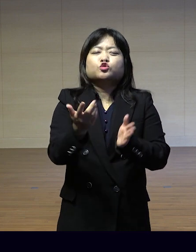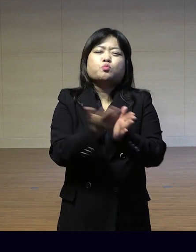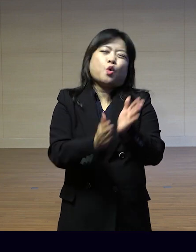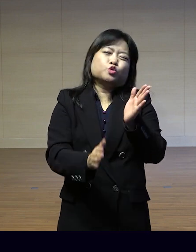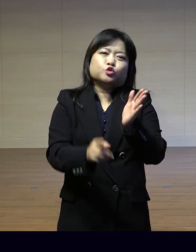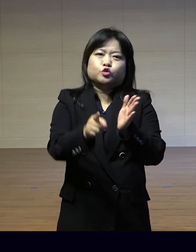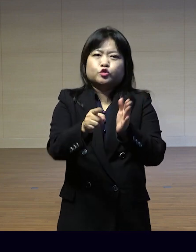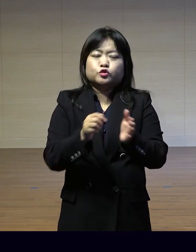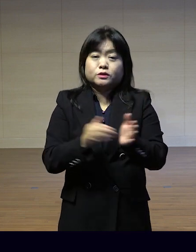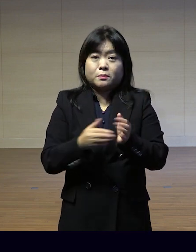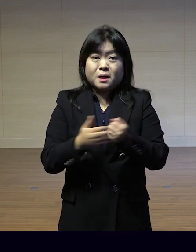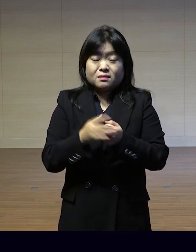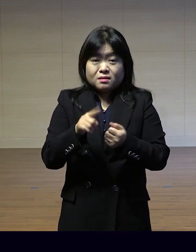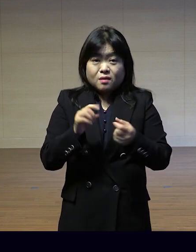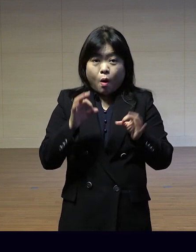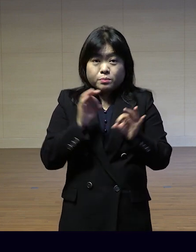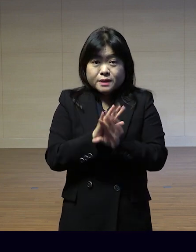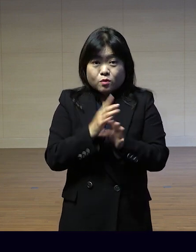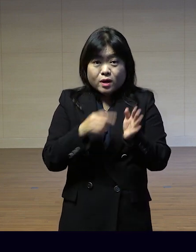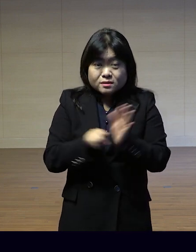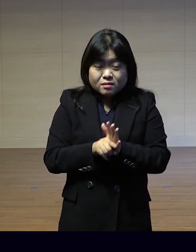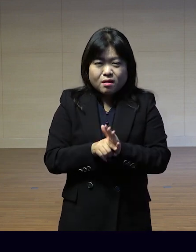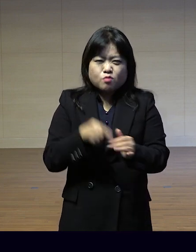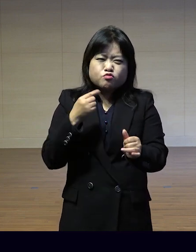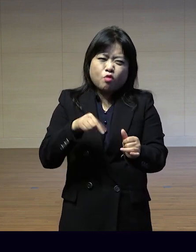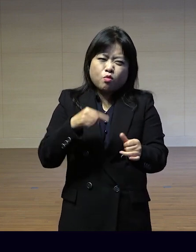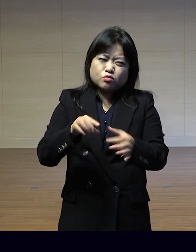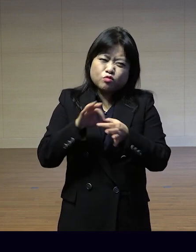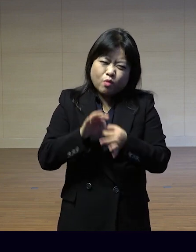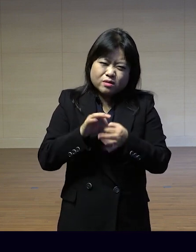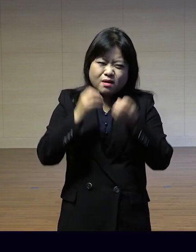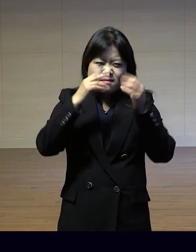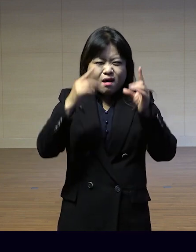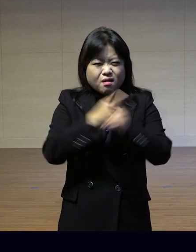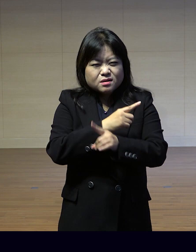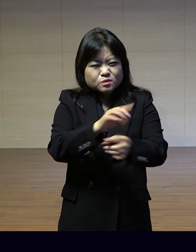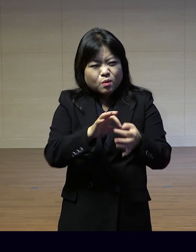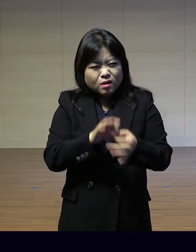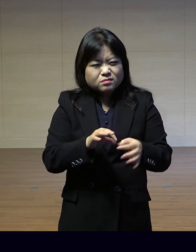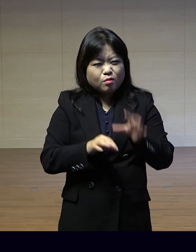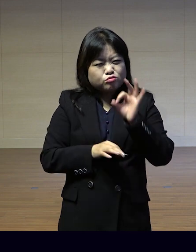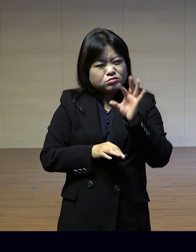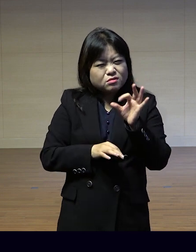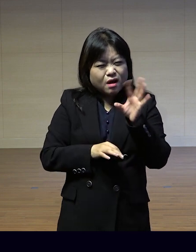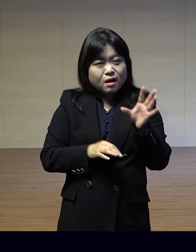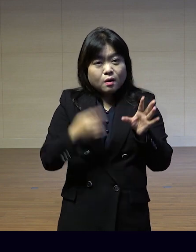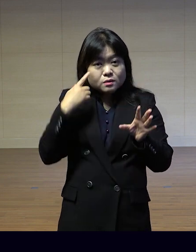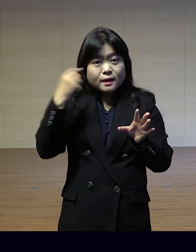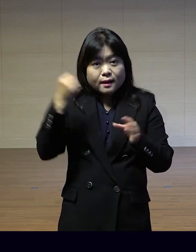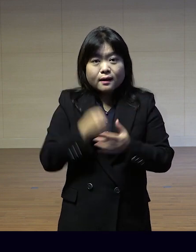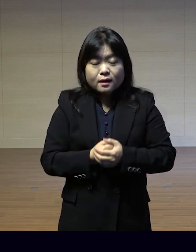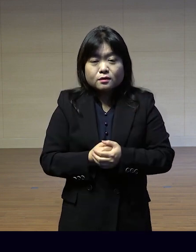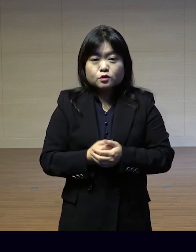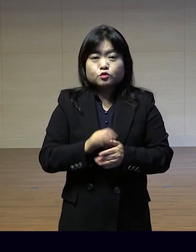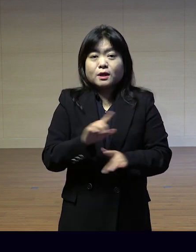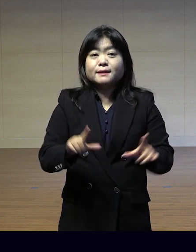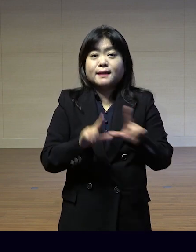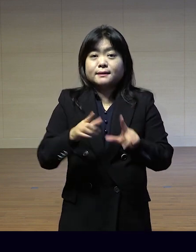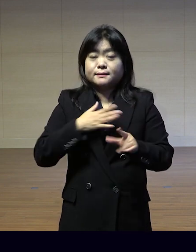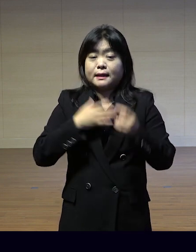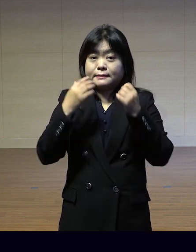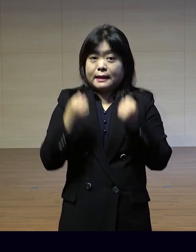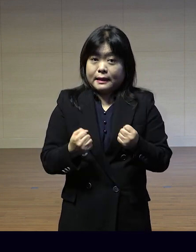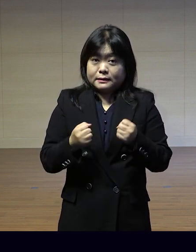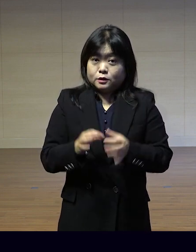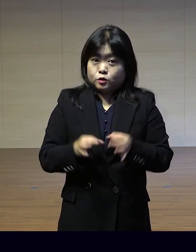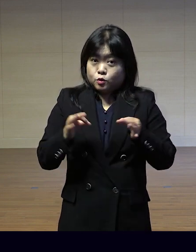없애버리기에는 개혁을 통해서는 또는 교육을 통해서는 이게 언제 끝날지 모른다는 거죠. 우리가 살고 있는, 내가 살아있는 동안